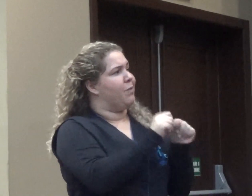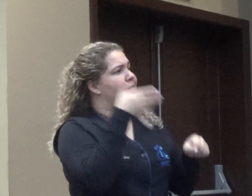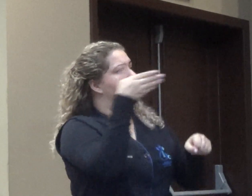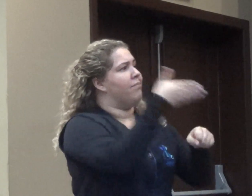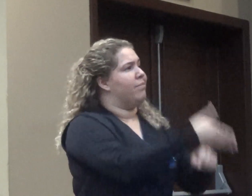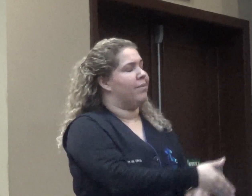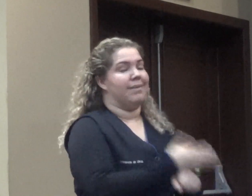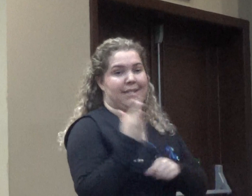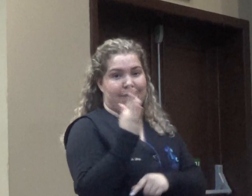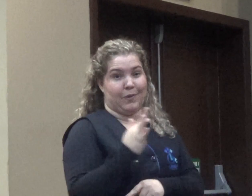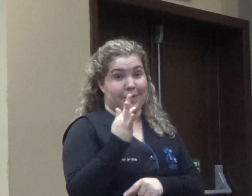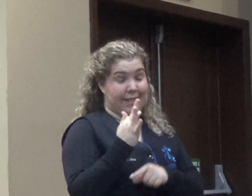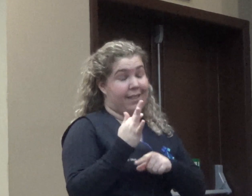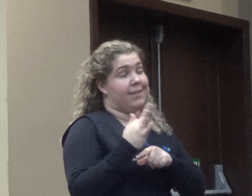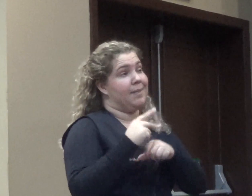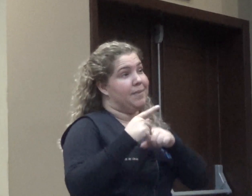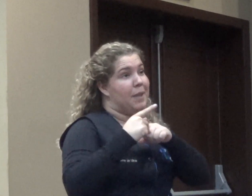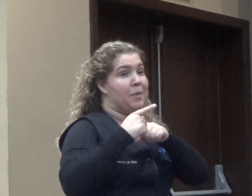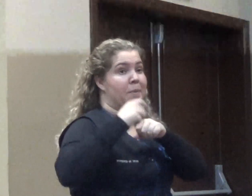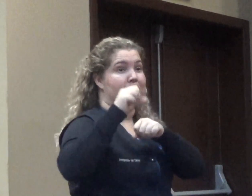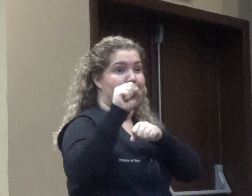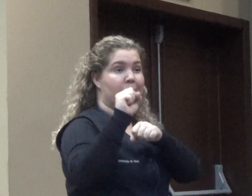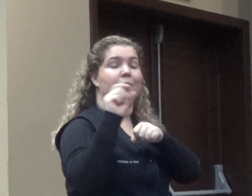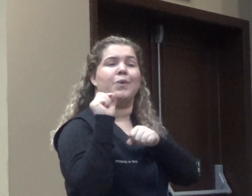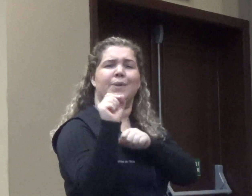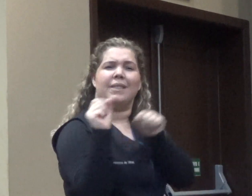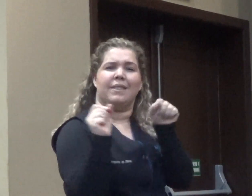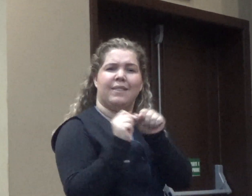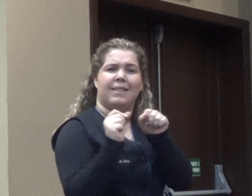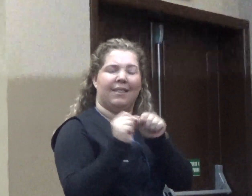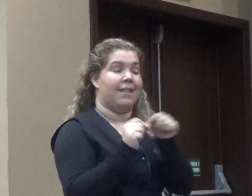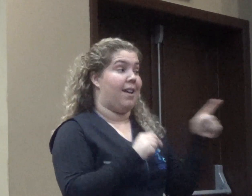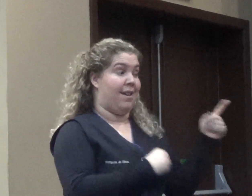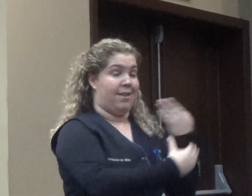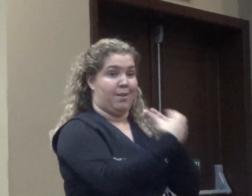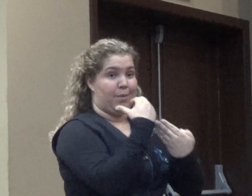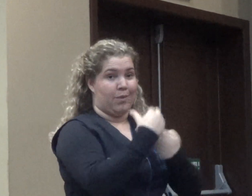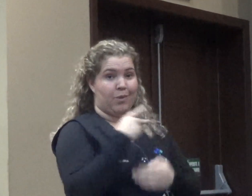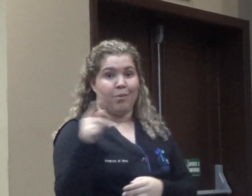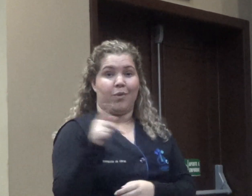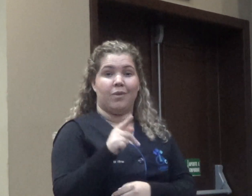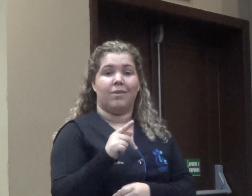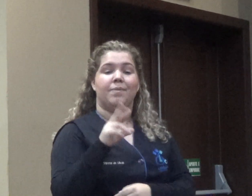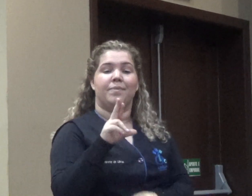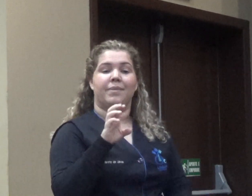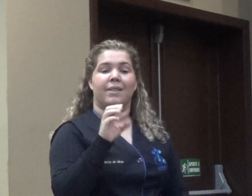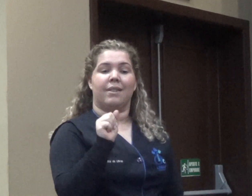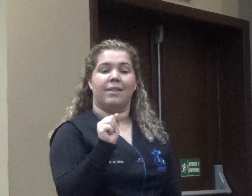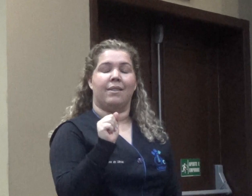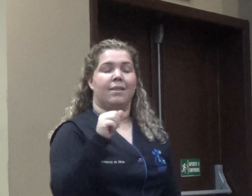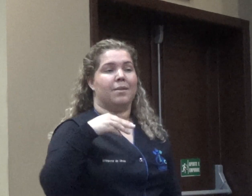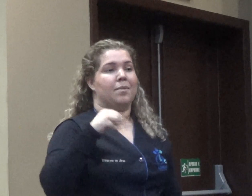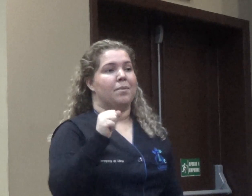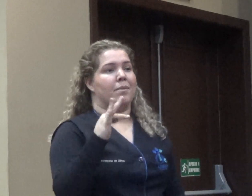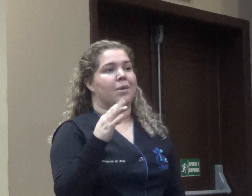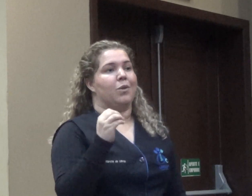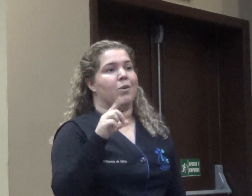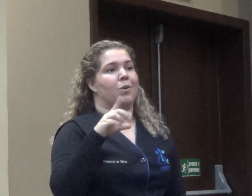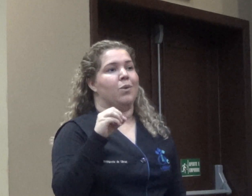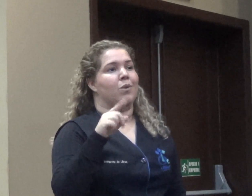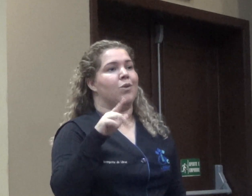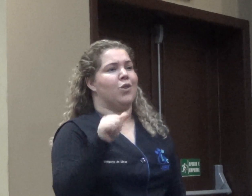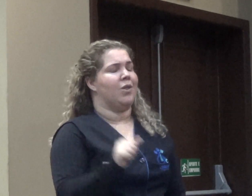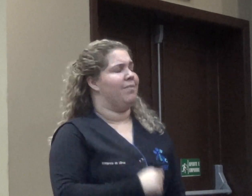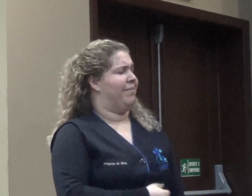o professor de reumatologia me perguntou: por que você não faz reumatologia? Eu falei: reumatologia é uma profissão, uma especialidade